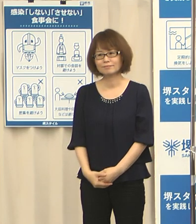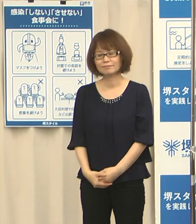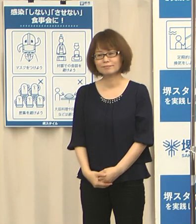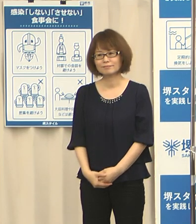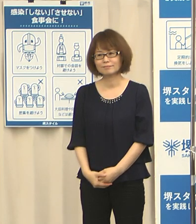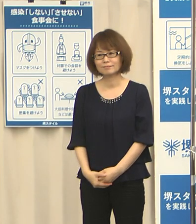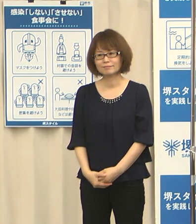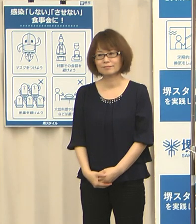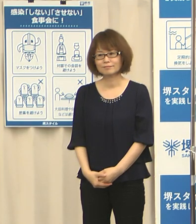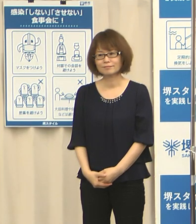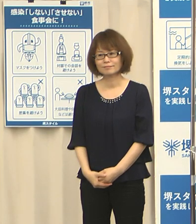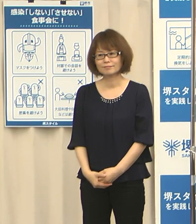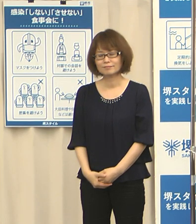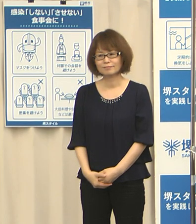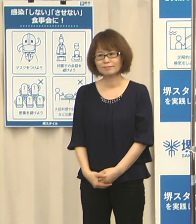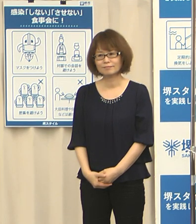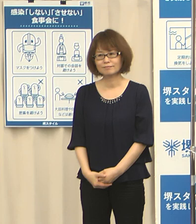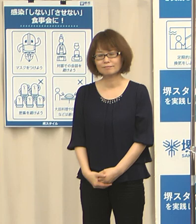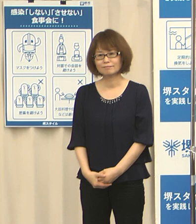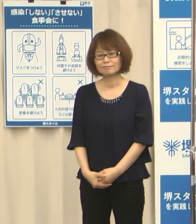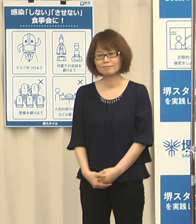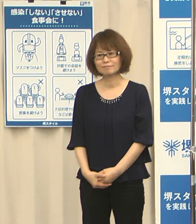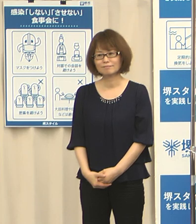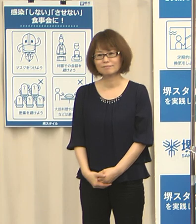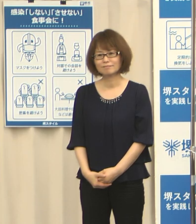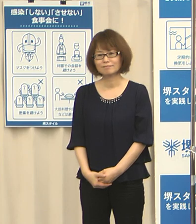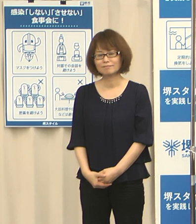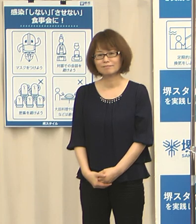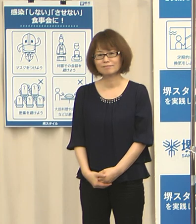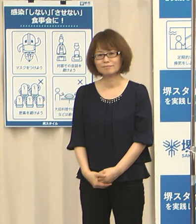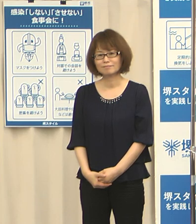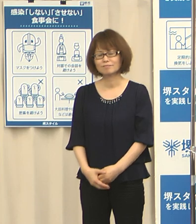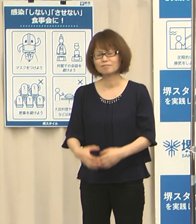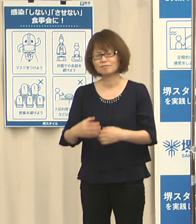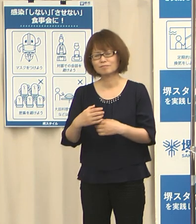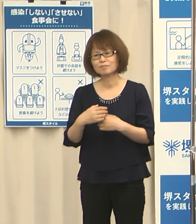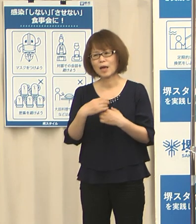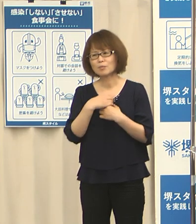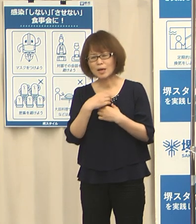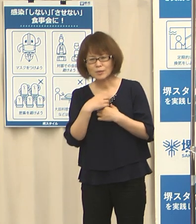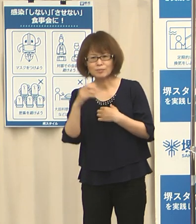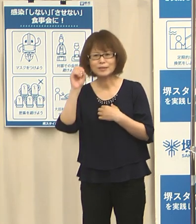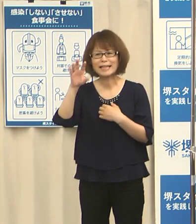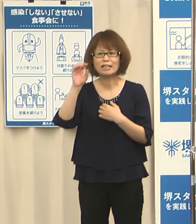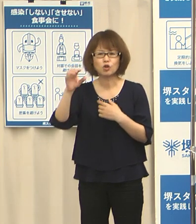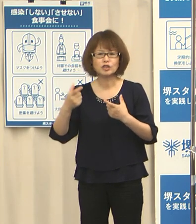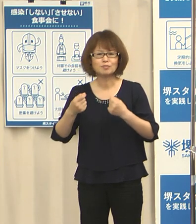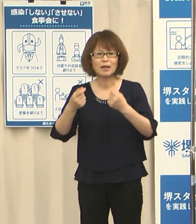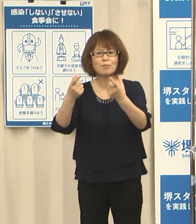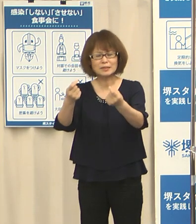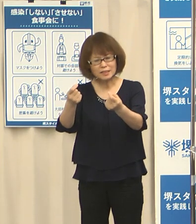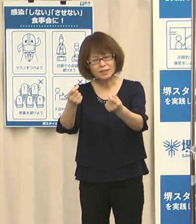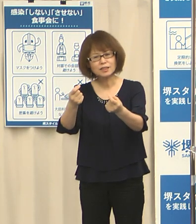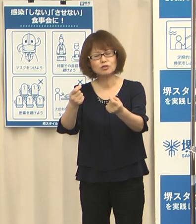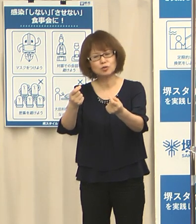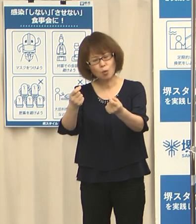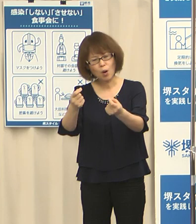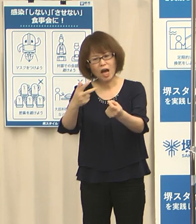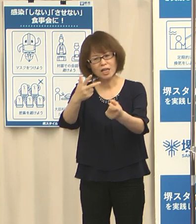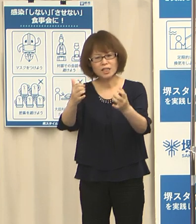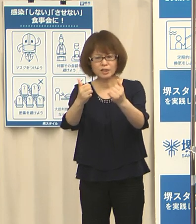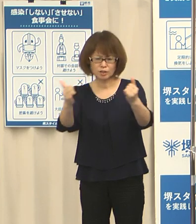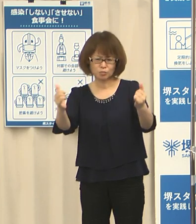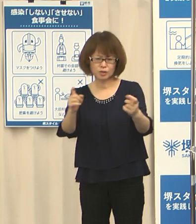その、いやまあ、転倒しっぱなしというような状況が続いているのが、まあ、ちょっと市民にどう映るのかなというのは、ちょっとこう、まあ、